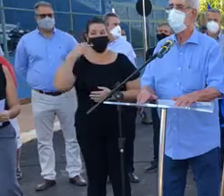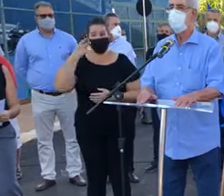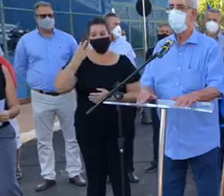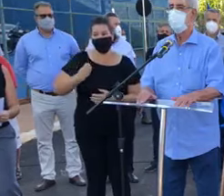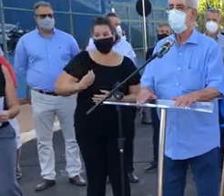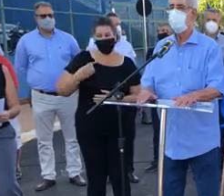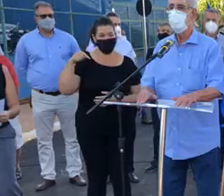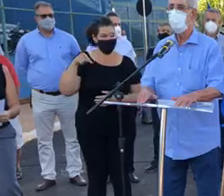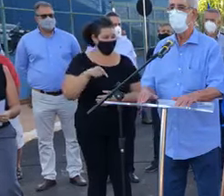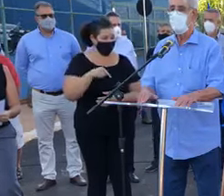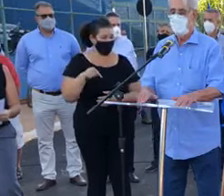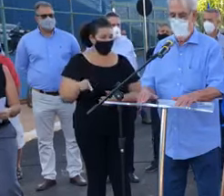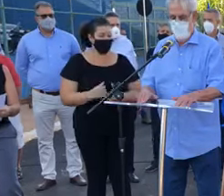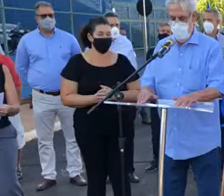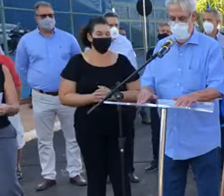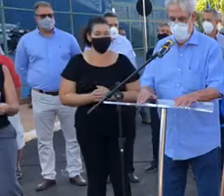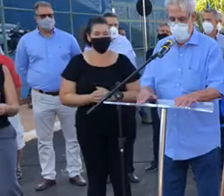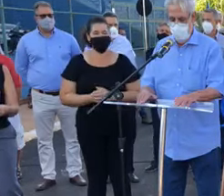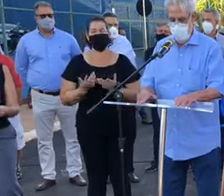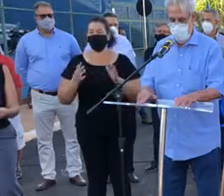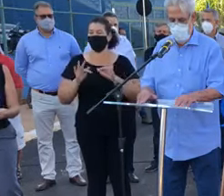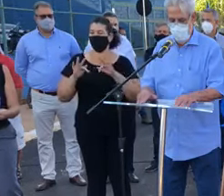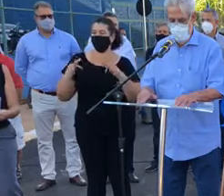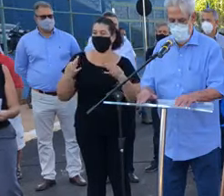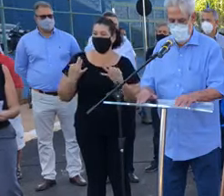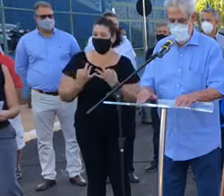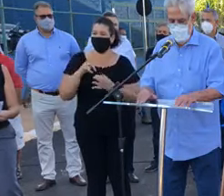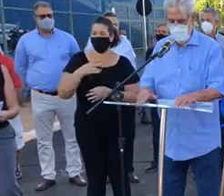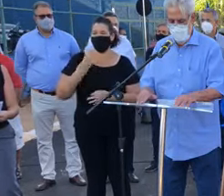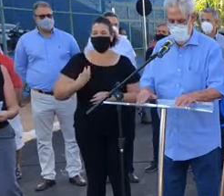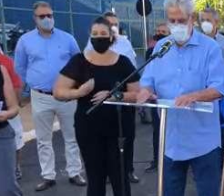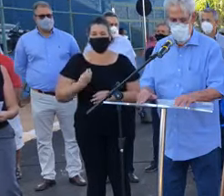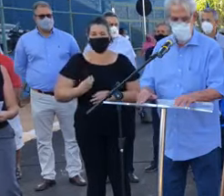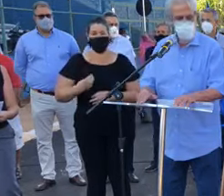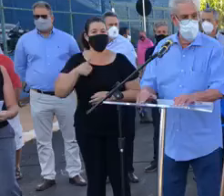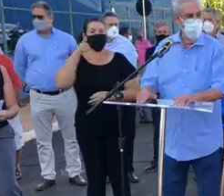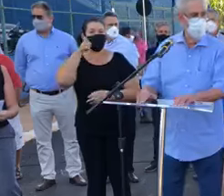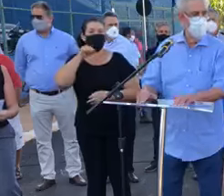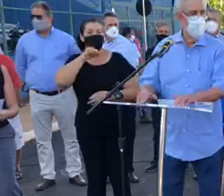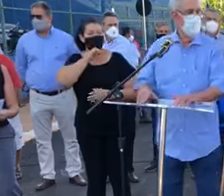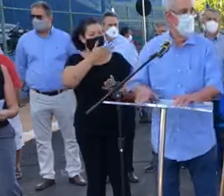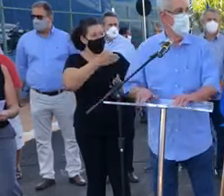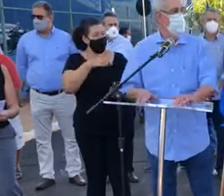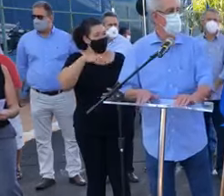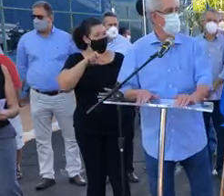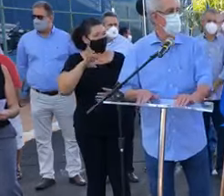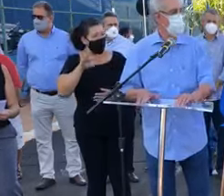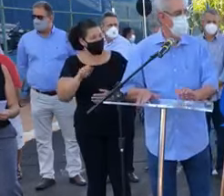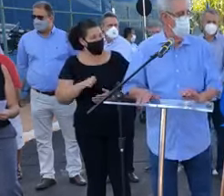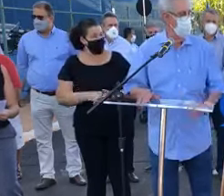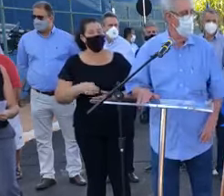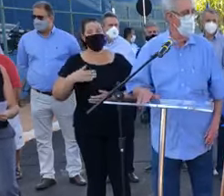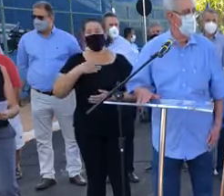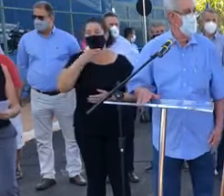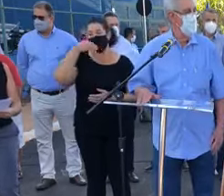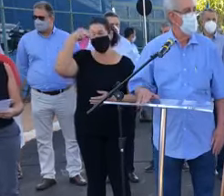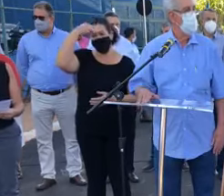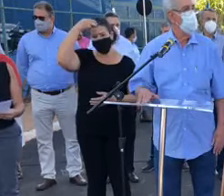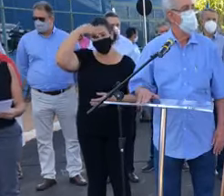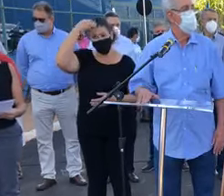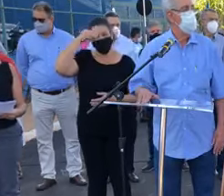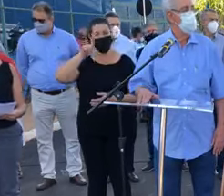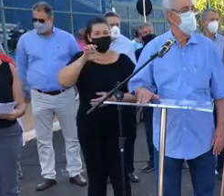estão aqui presentes, minha família aqui presente, mamãe Meire, meu sobrinho